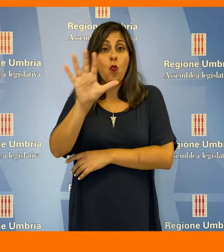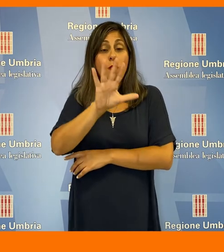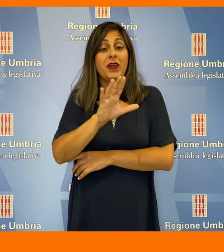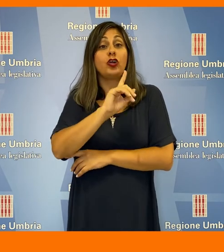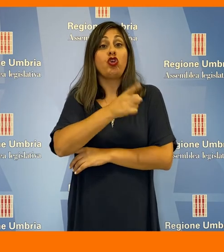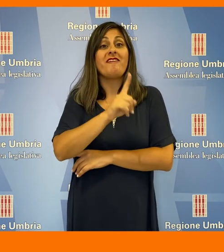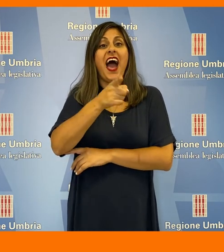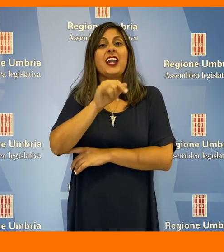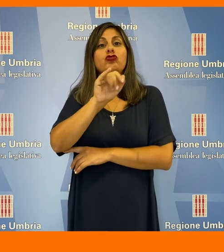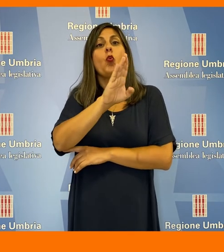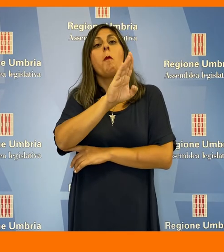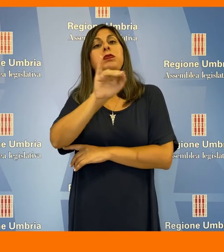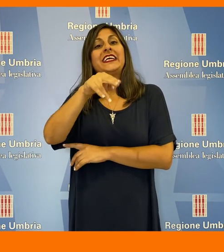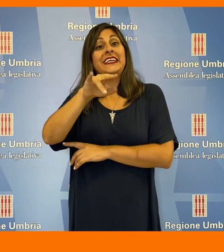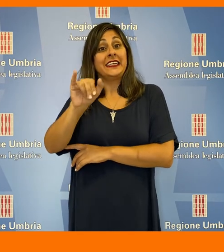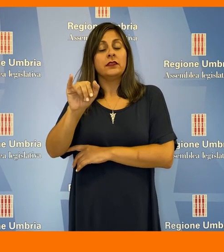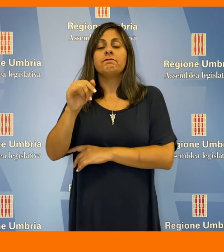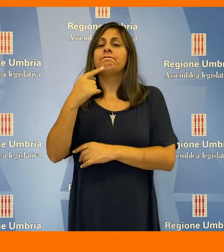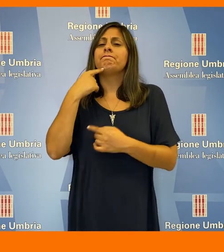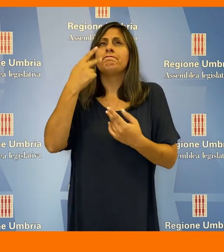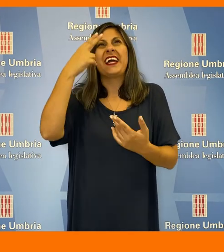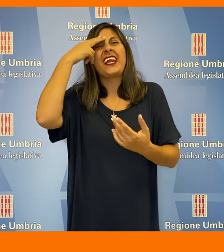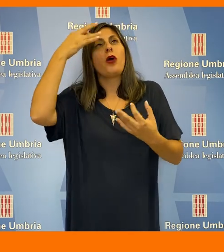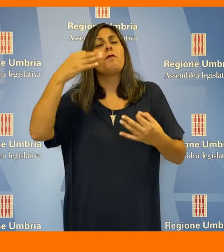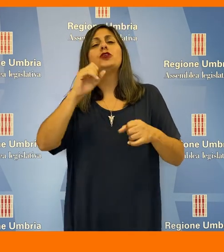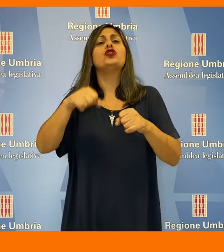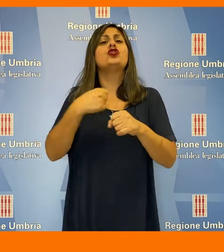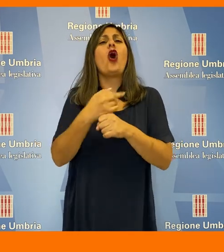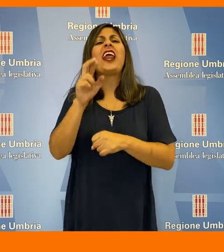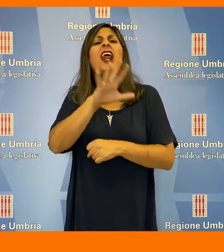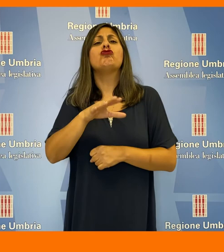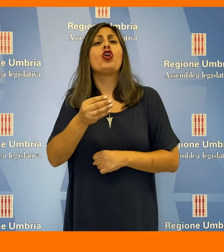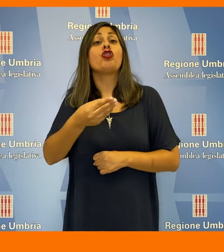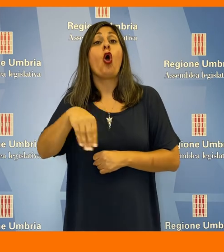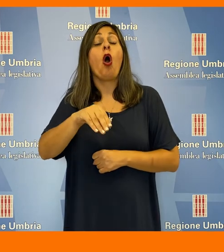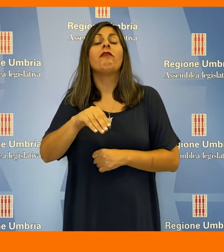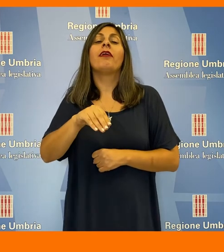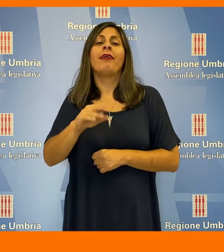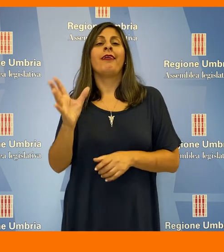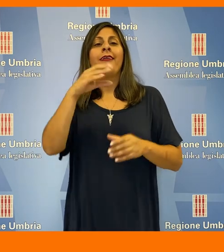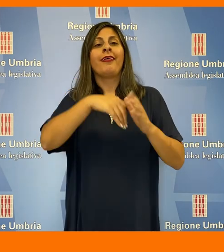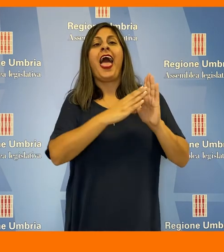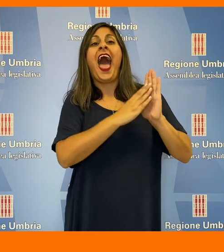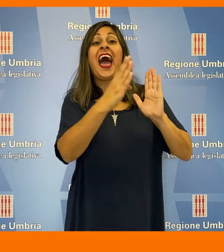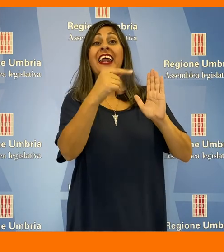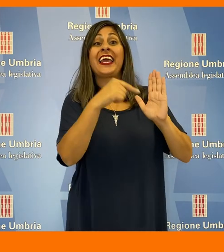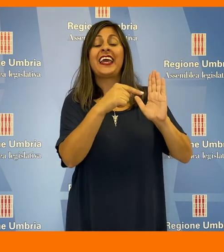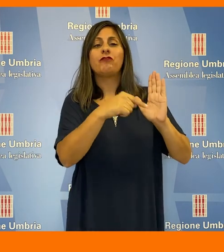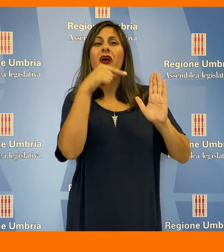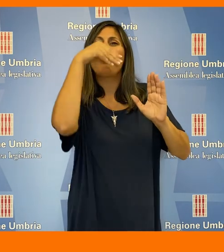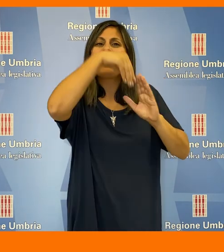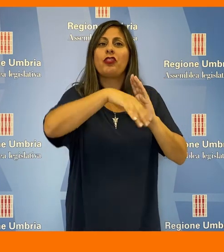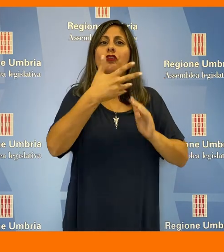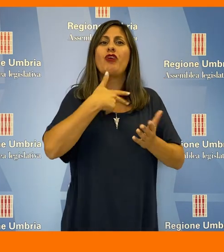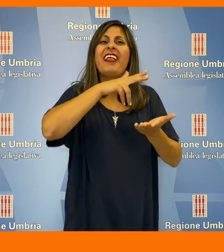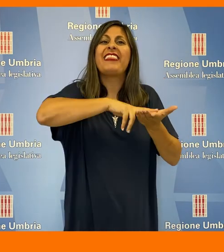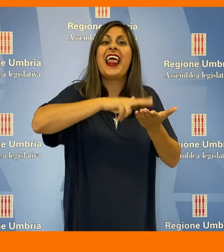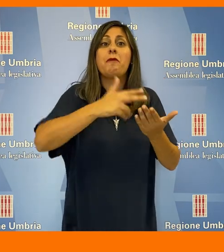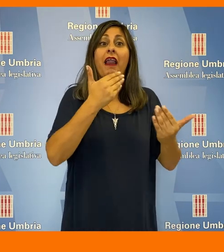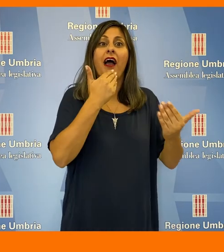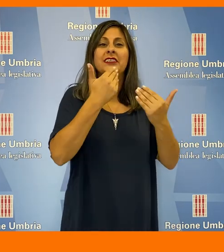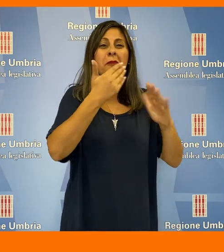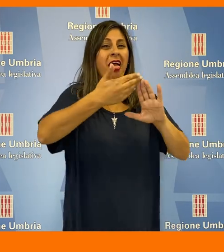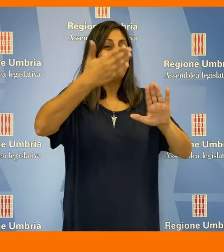Giovanna Giubbini, ha voluto ricordare dove si trova la storia della regione negli archivi che riportano le deliberazioni dell'Assemblea e